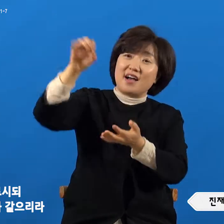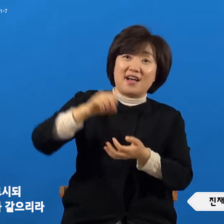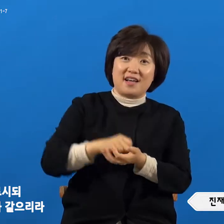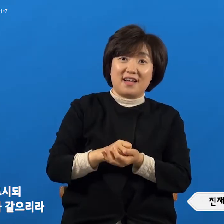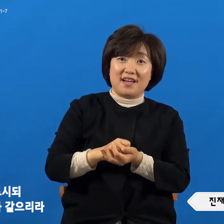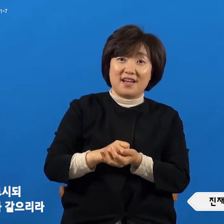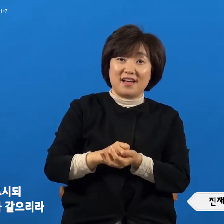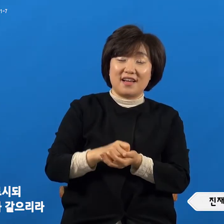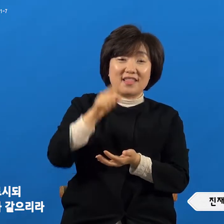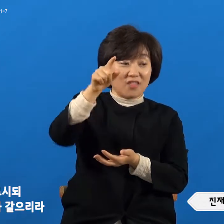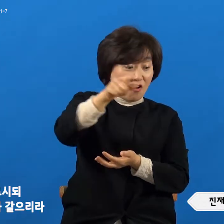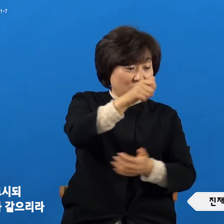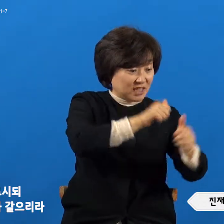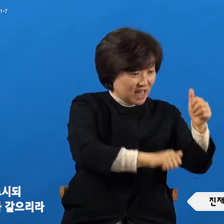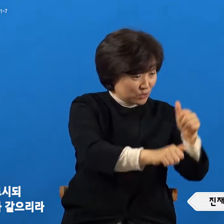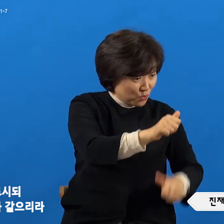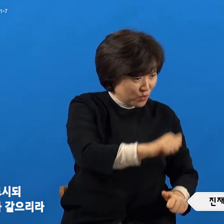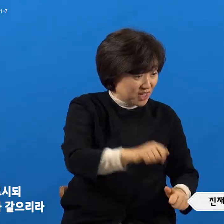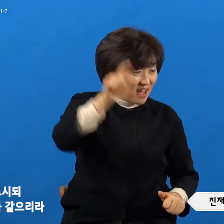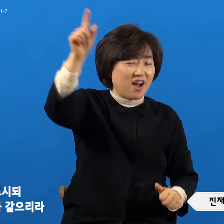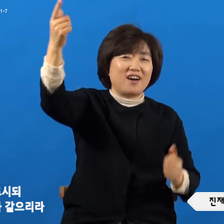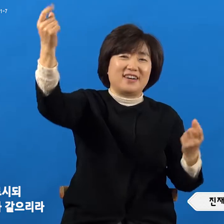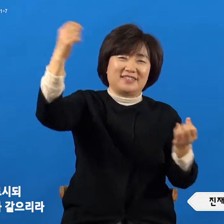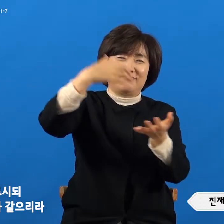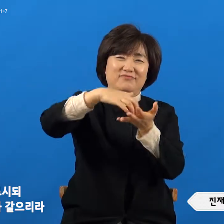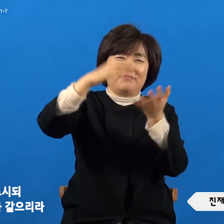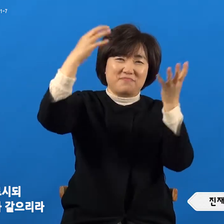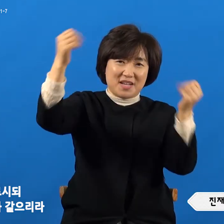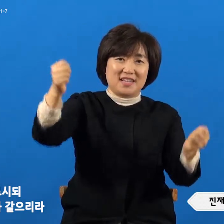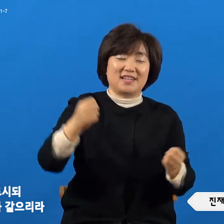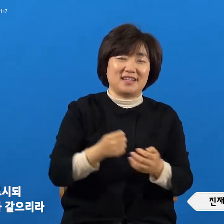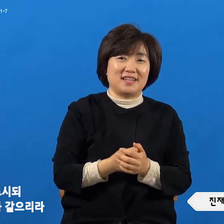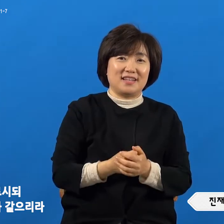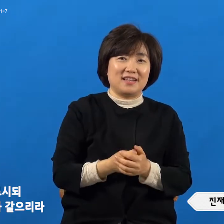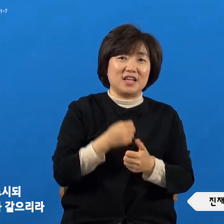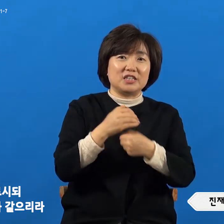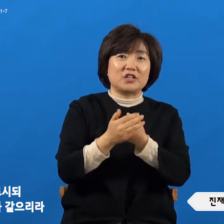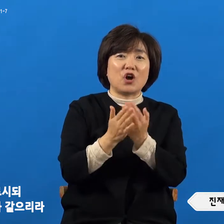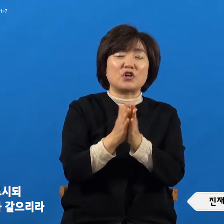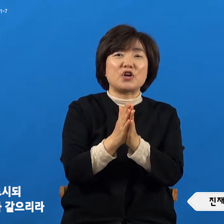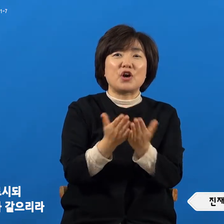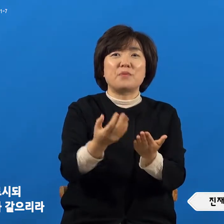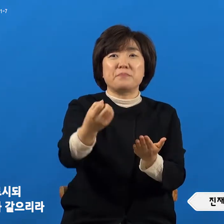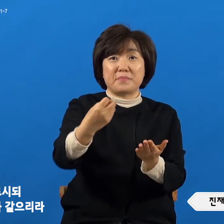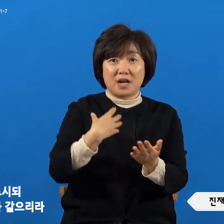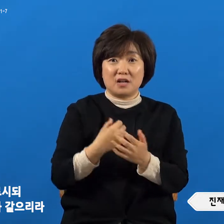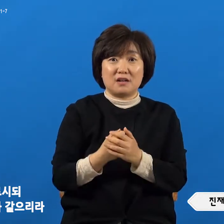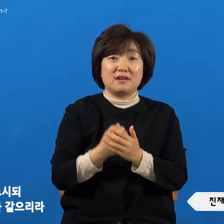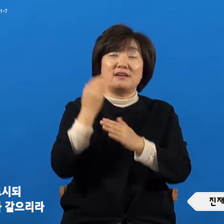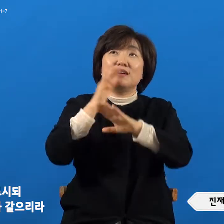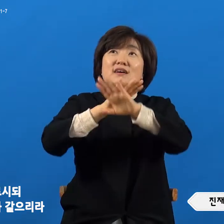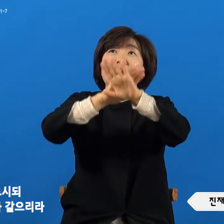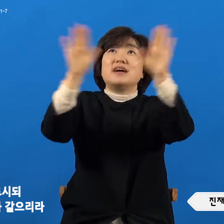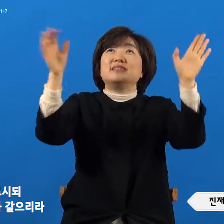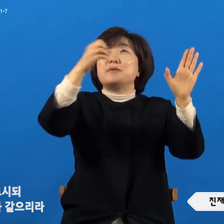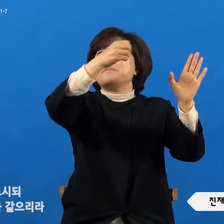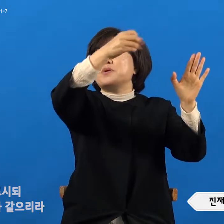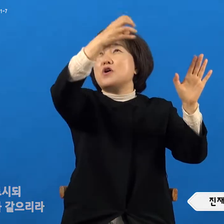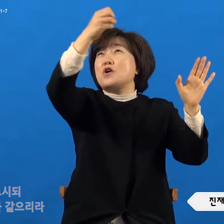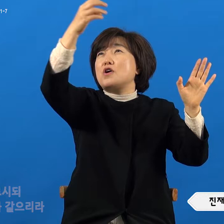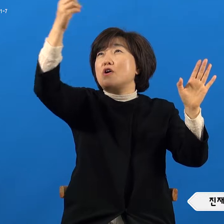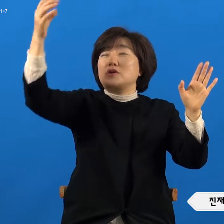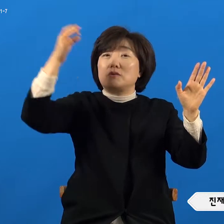내 자손이 이와 같으리라. 성경은 우리에게 말씀합니다. 하늘의 별을 하나님이